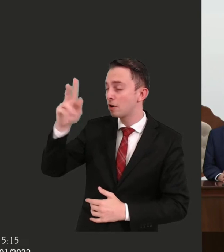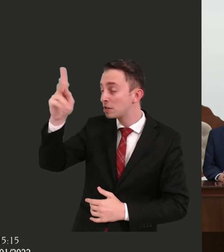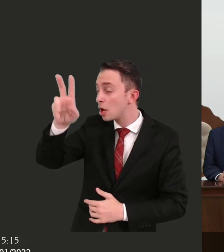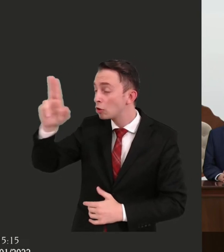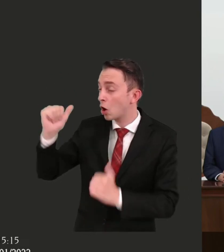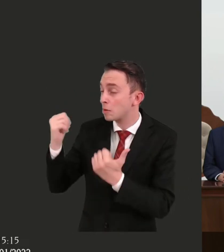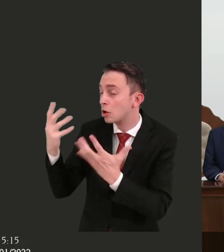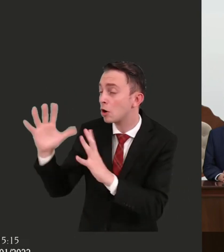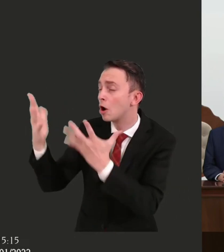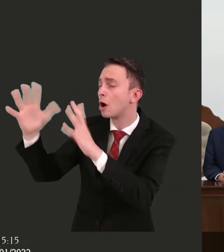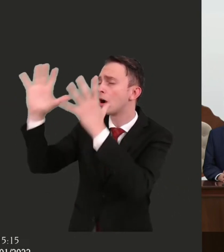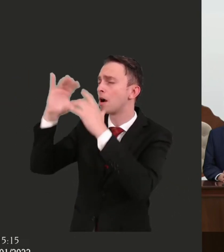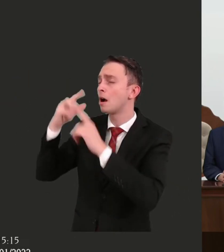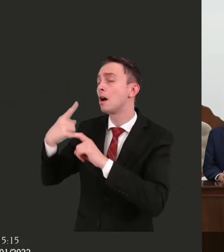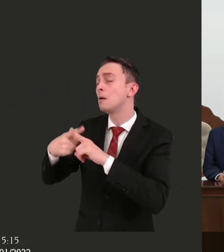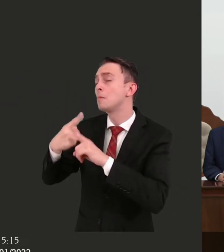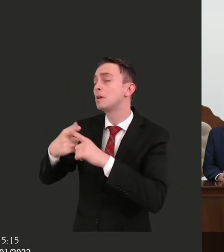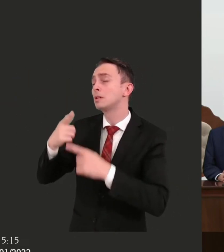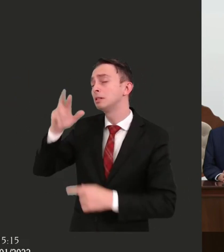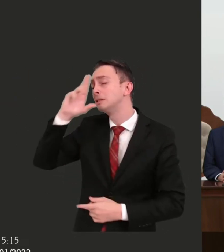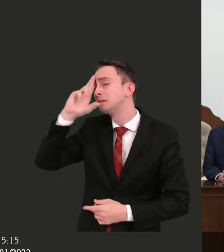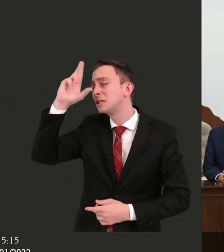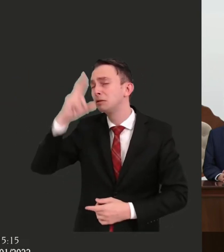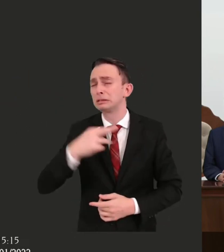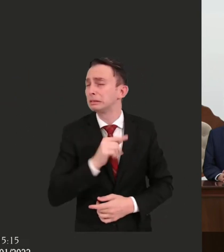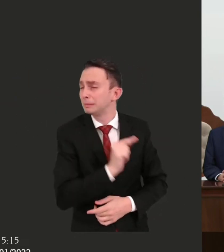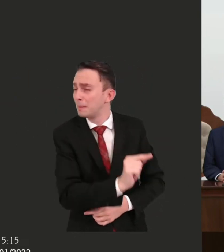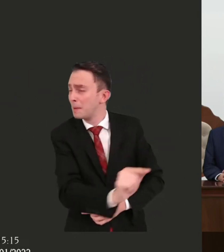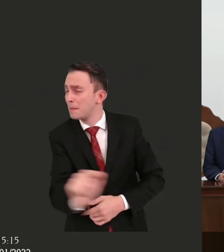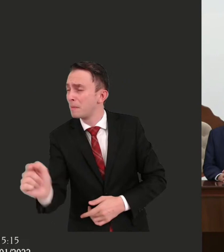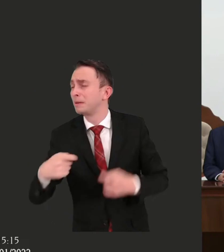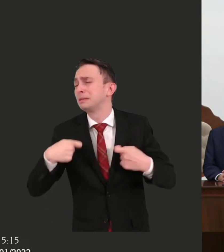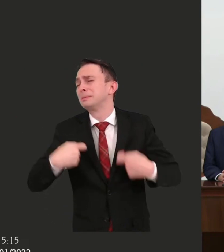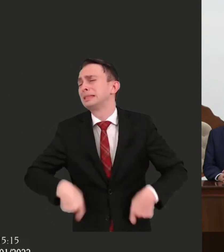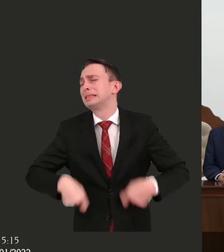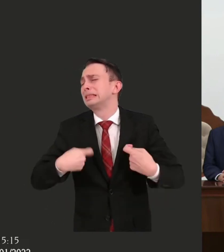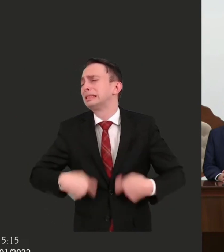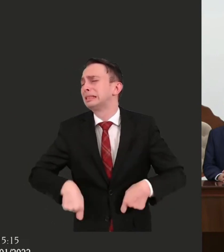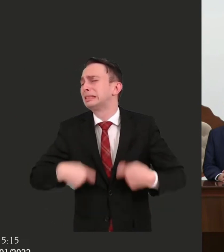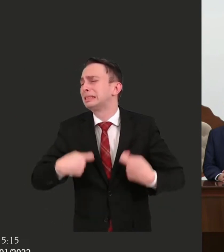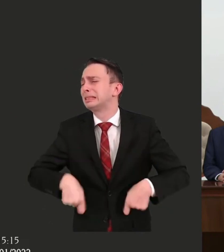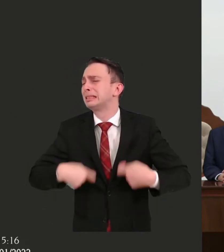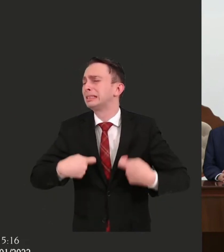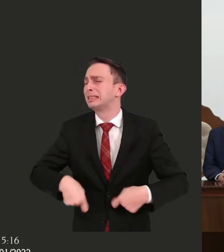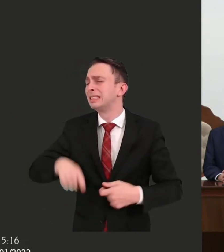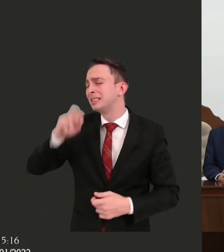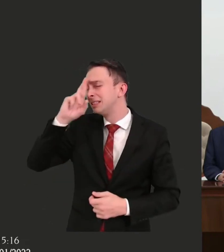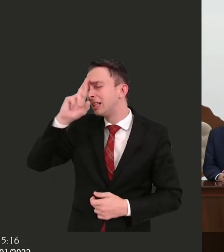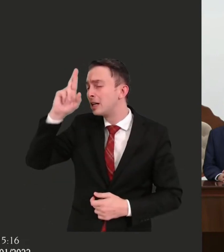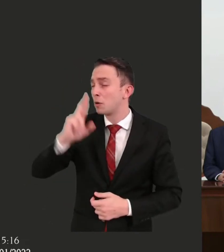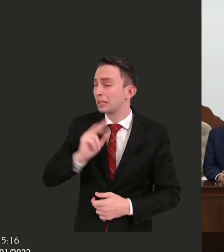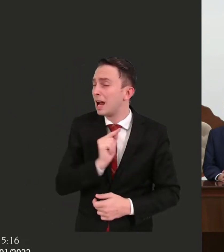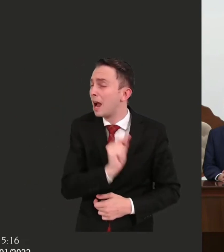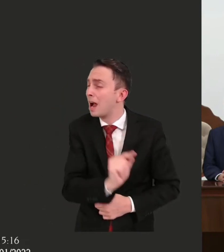Viemos, Senhor, porque grande é a nossa necessidade. Estamos aqui atentos, Senhor, na